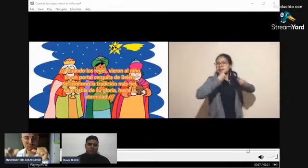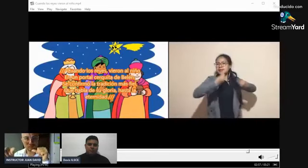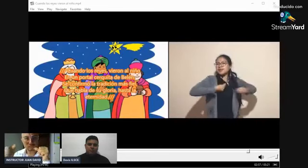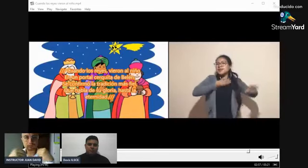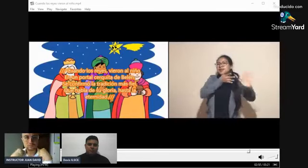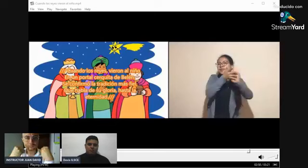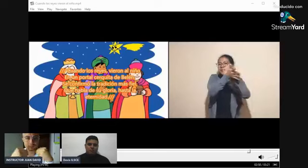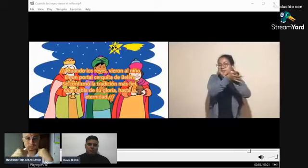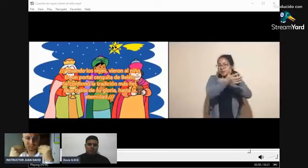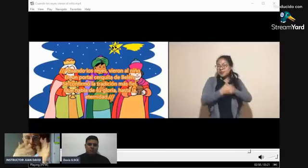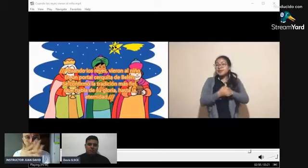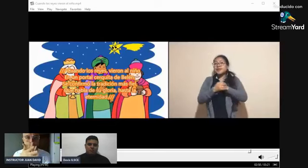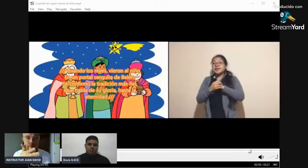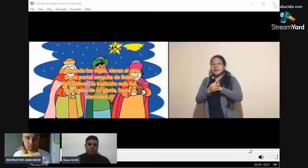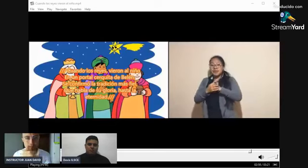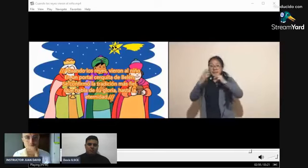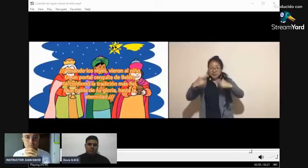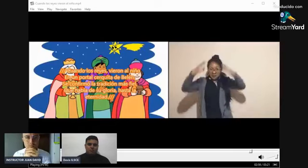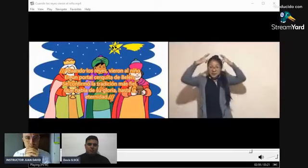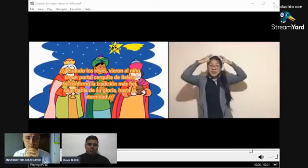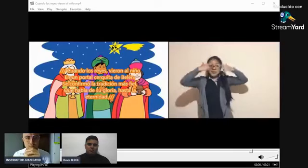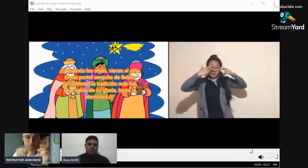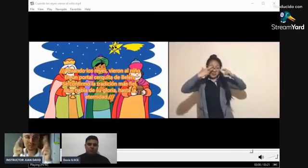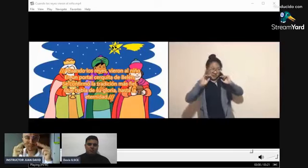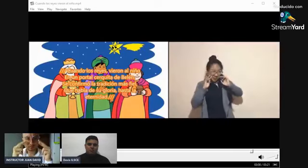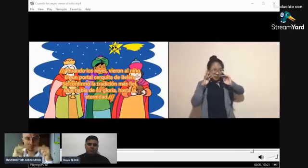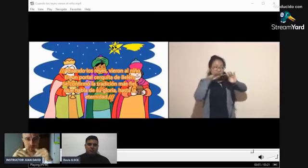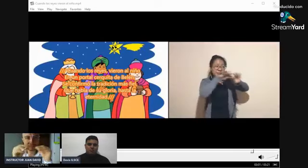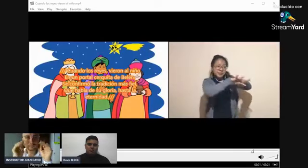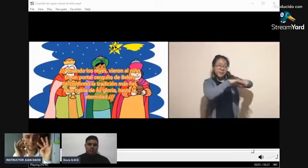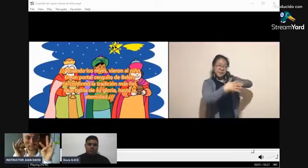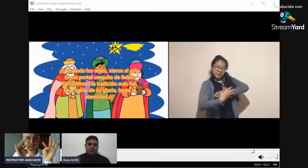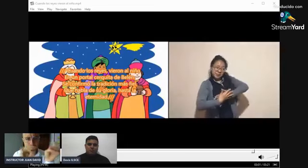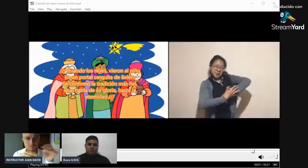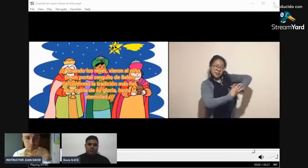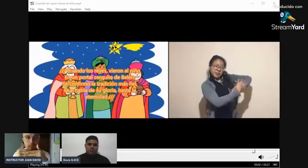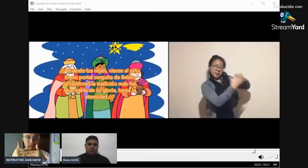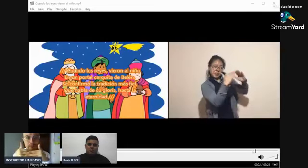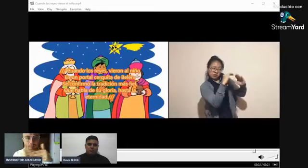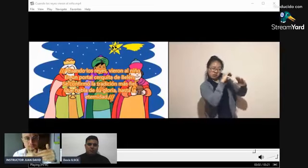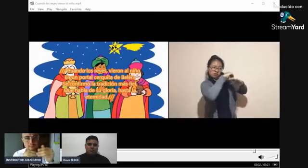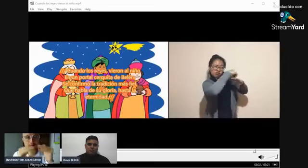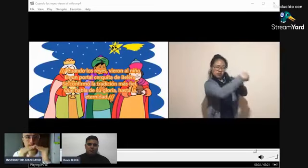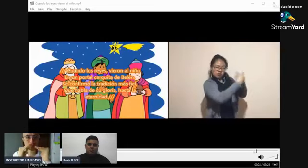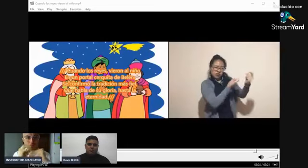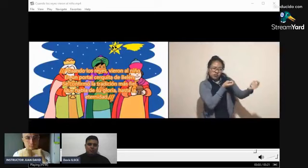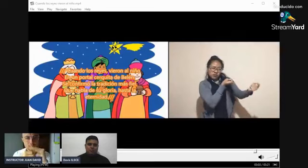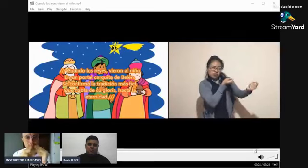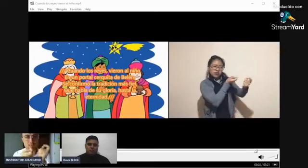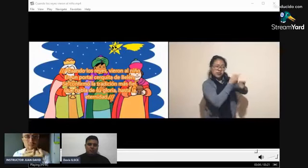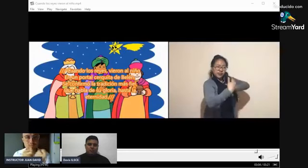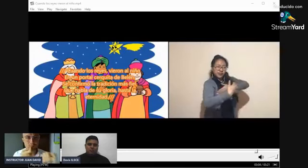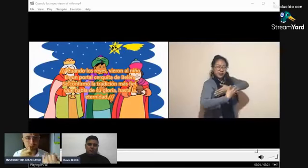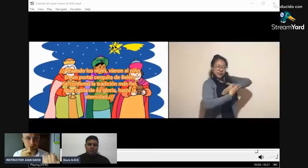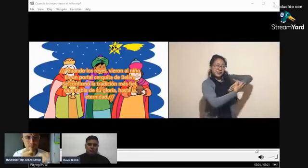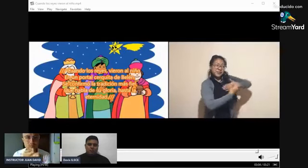la eternidad. Cuando los reyes vieron al niño en un portal cerquita